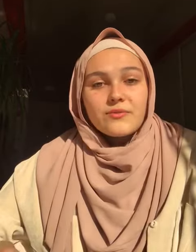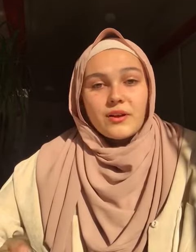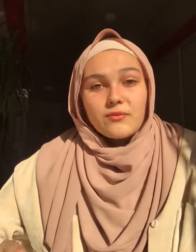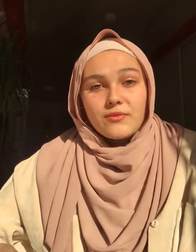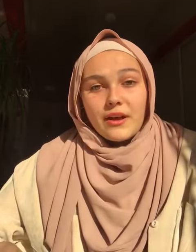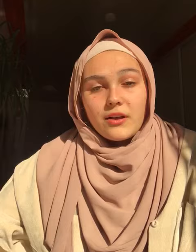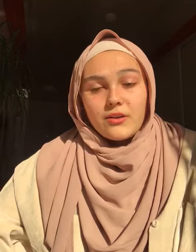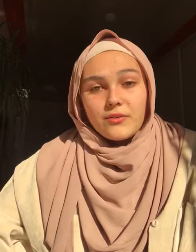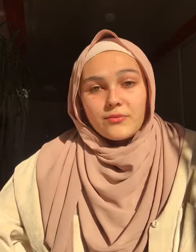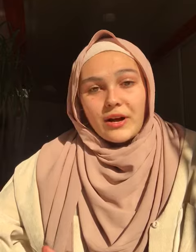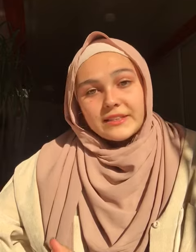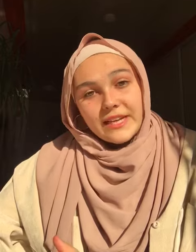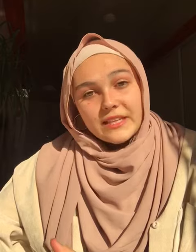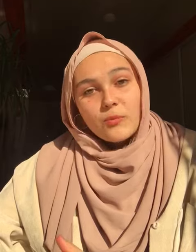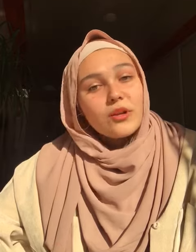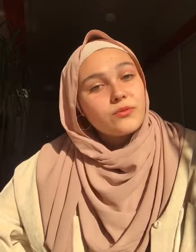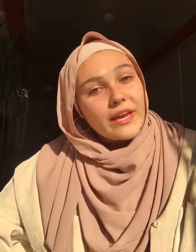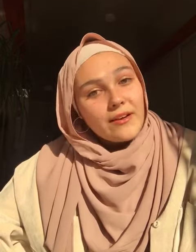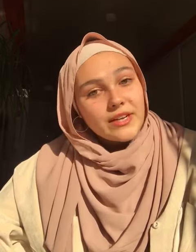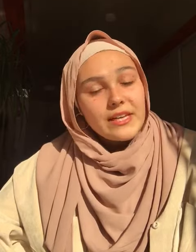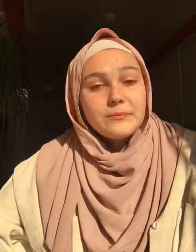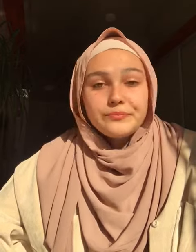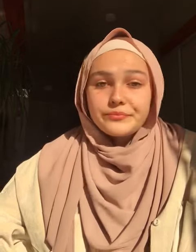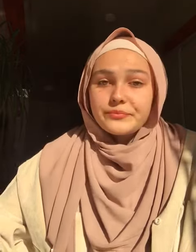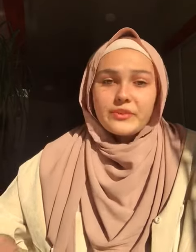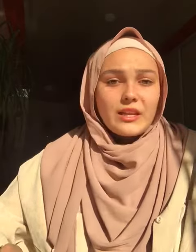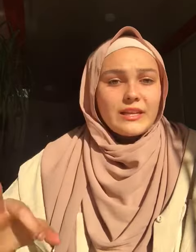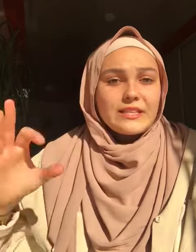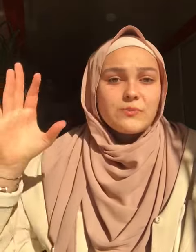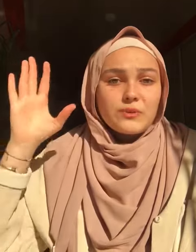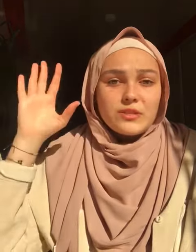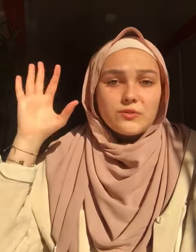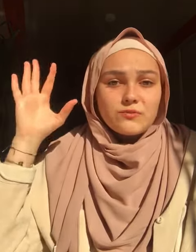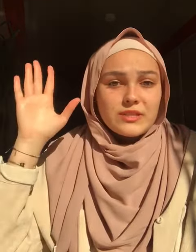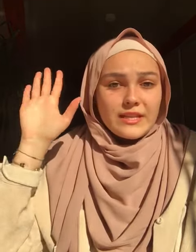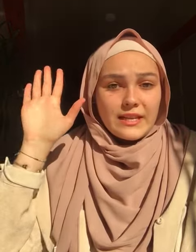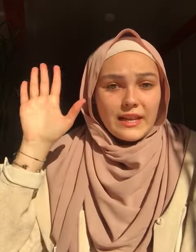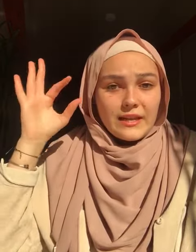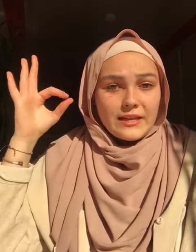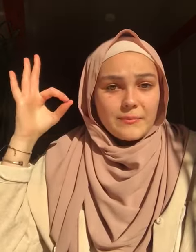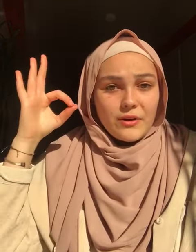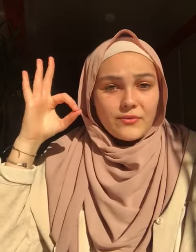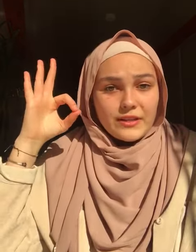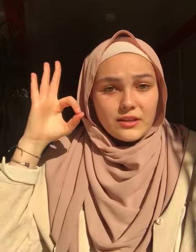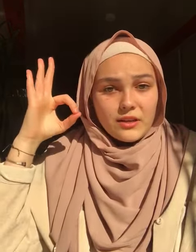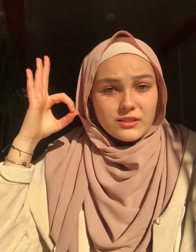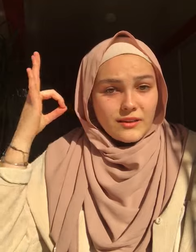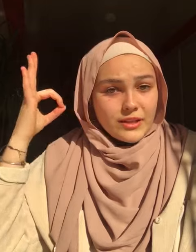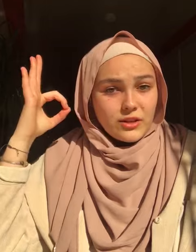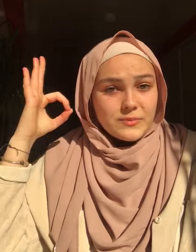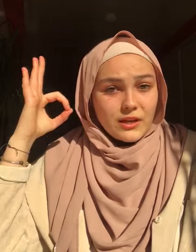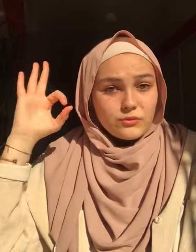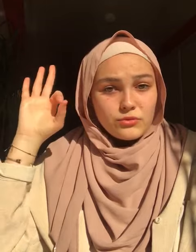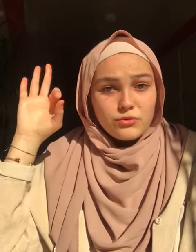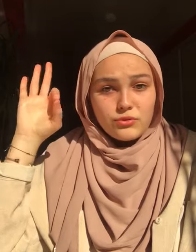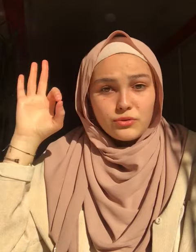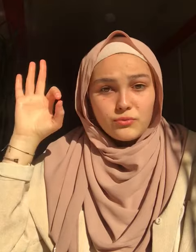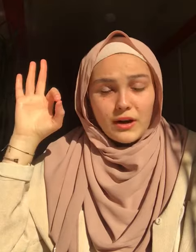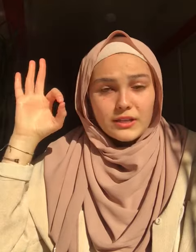enfin, on va voir un dernier mois, donc avril. La disposition, c'est les mains, en fait, ça va être comme ça. Juste deux doigts qui